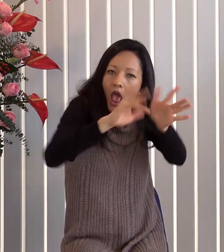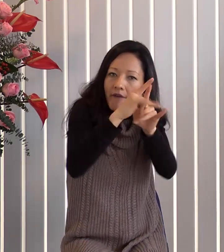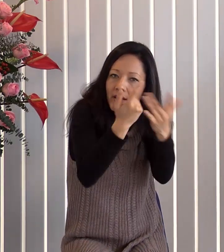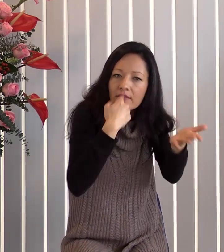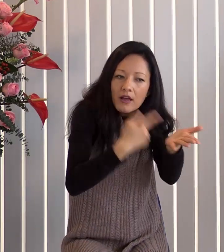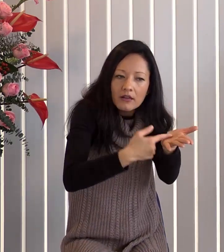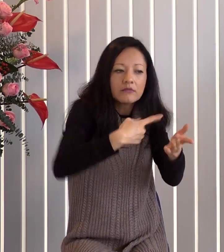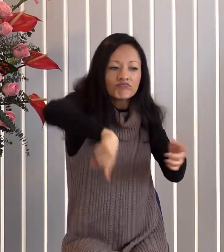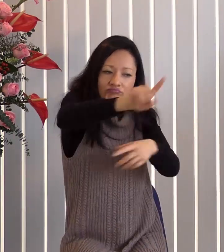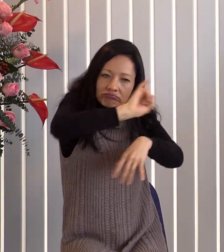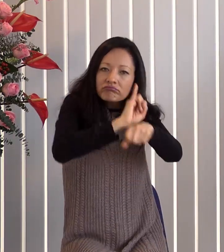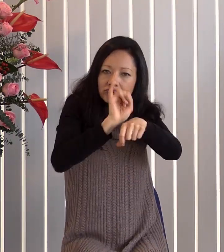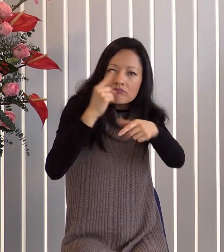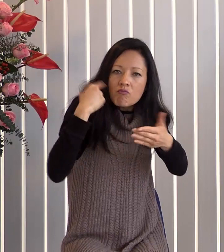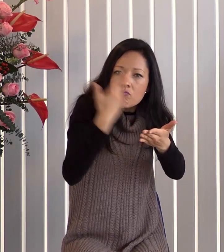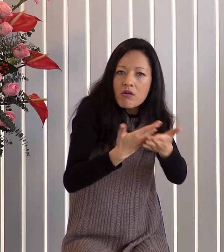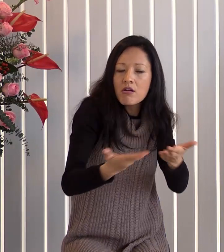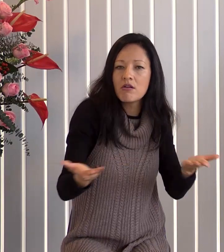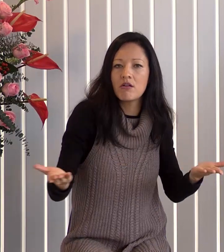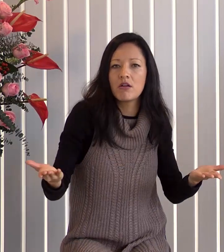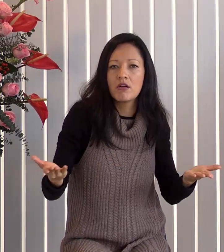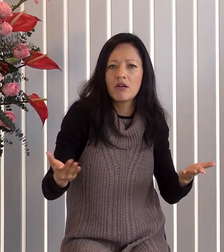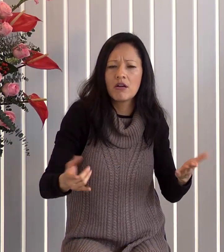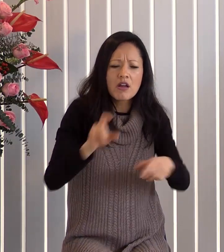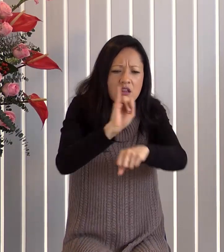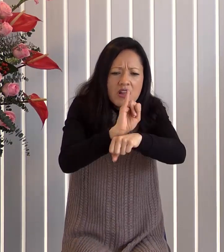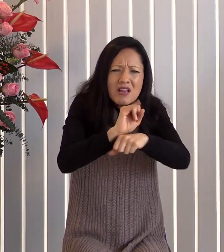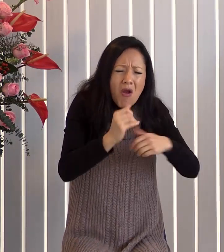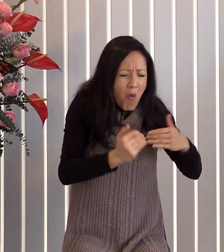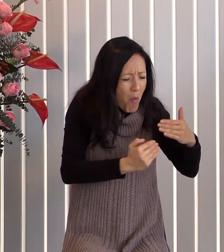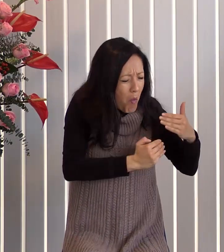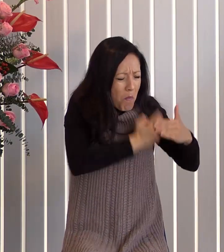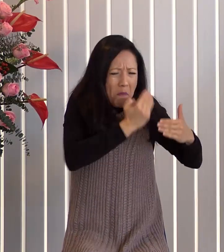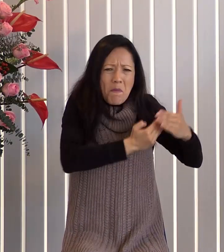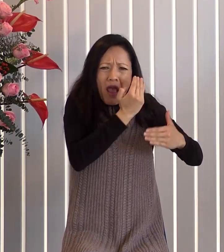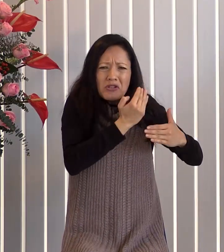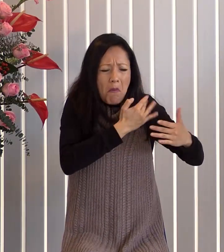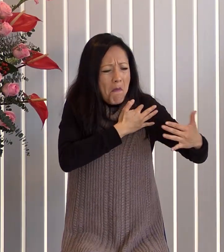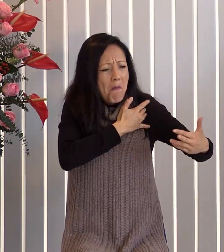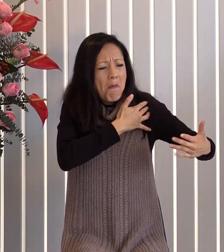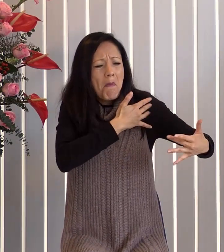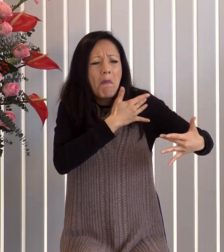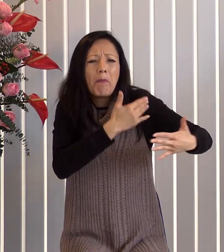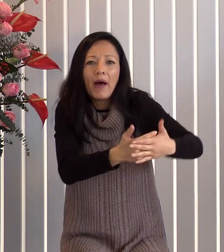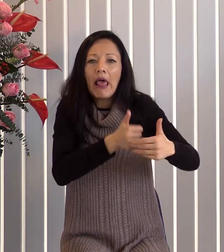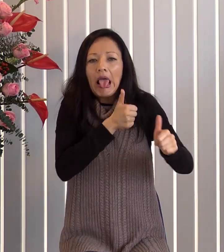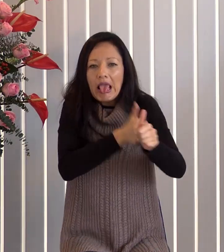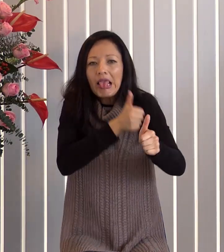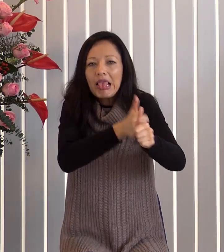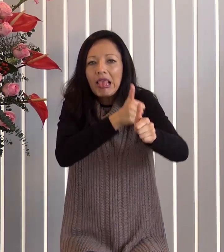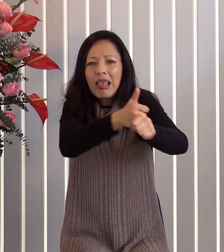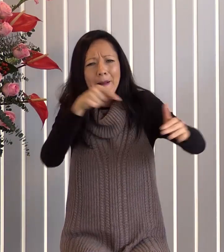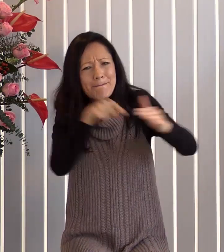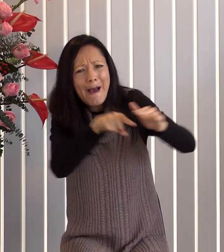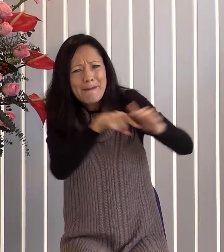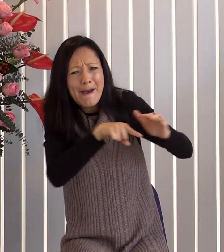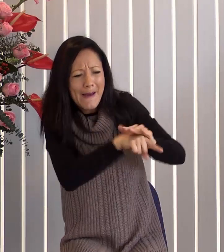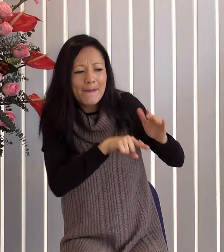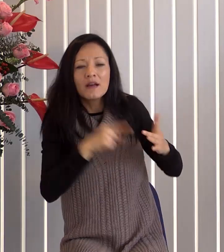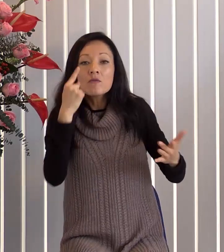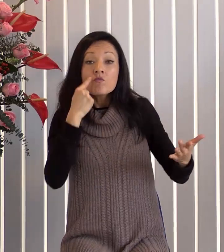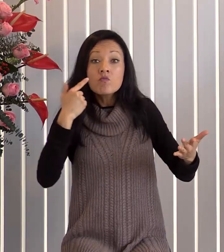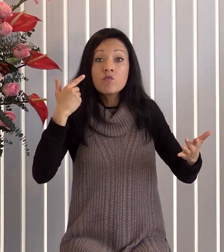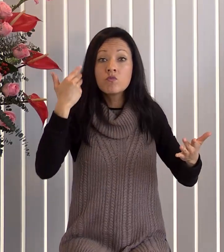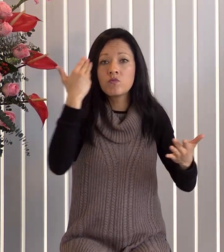hermano. La iglesia desde el principio ha sido perseguida. La iglesia desde el principio ha sido